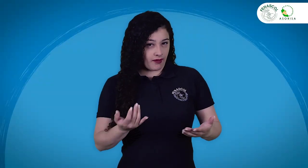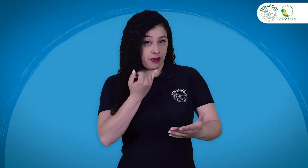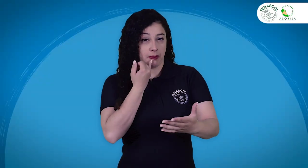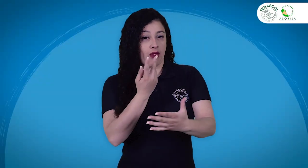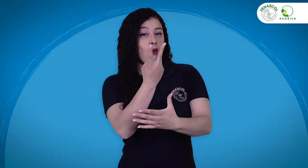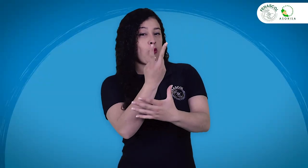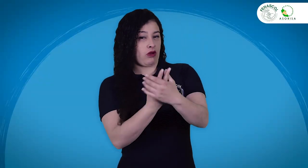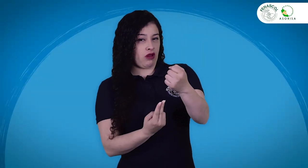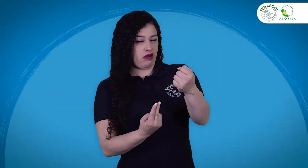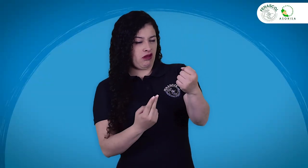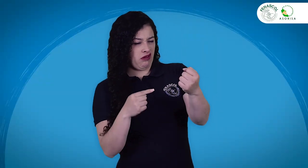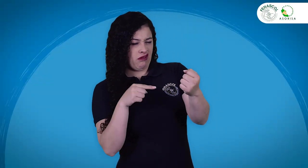qué es bilingüismo